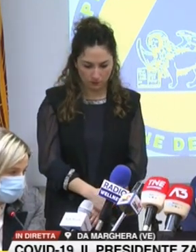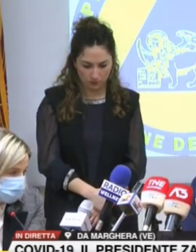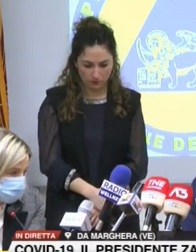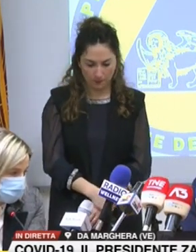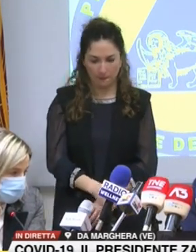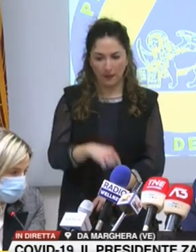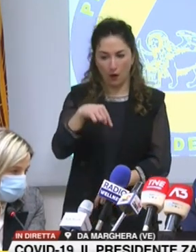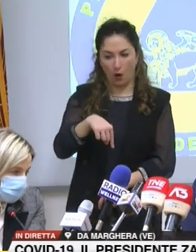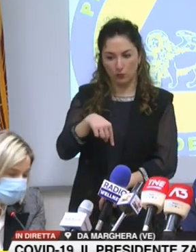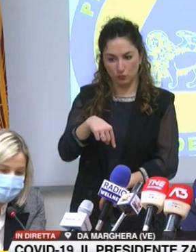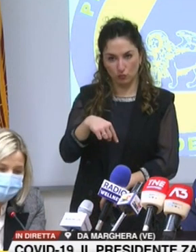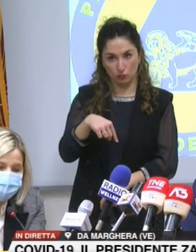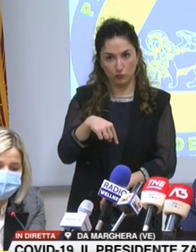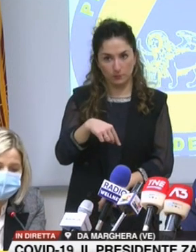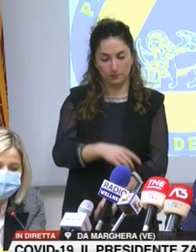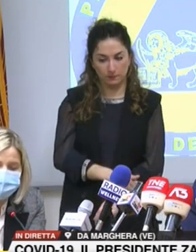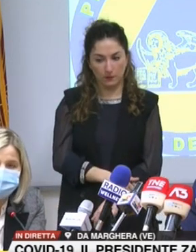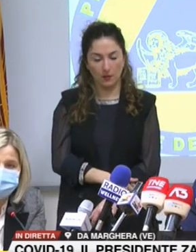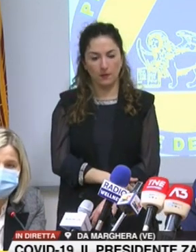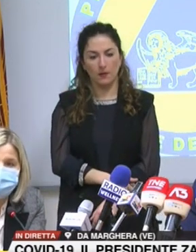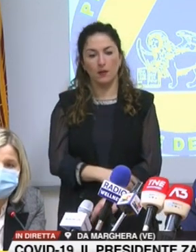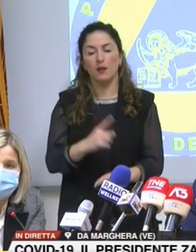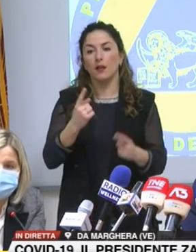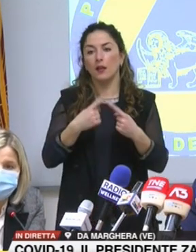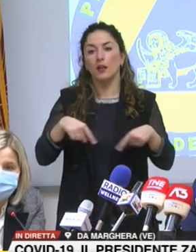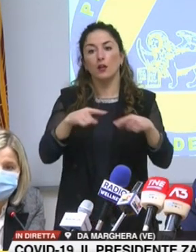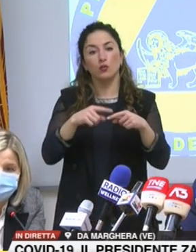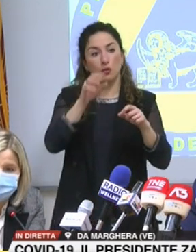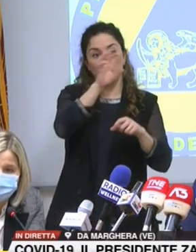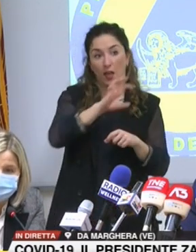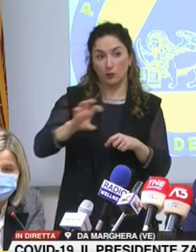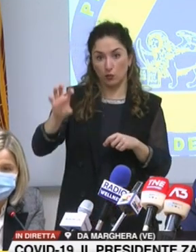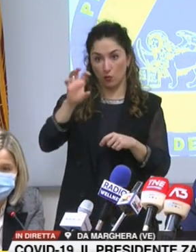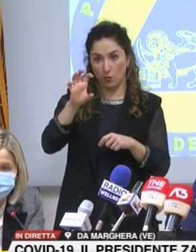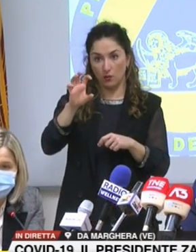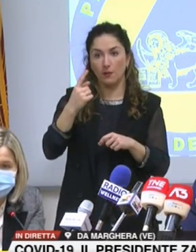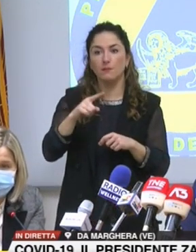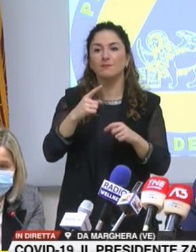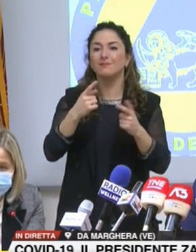avremo oggi con prima appunto propedeutico delle regioni in preparazione poi dell'incontro